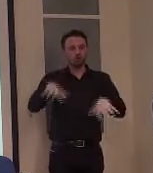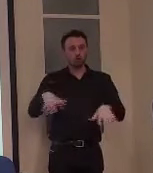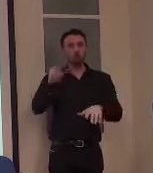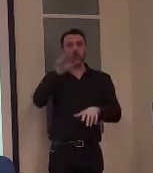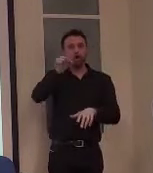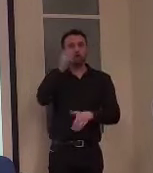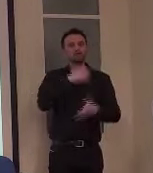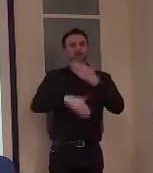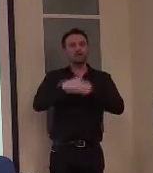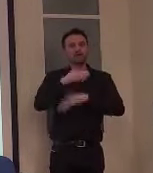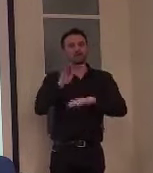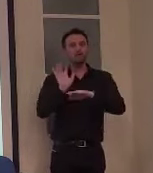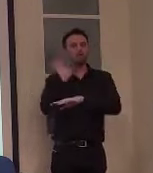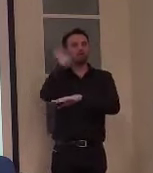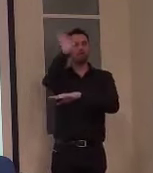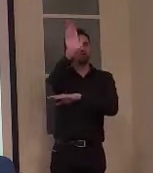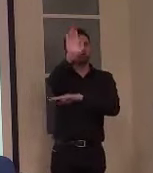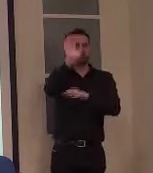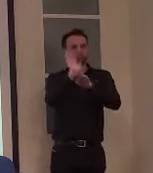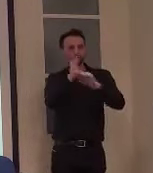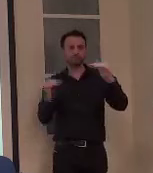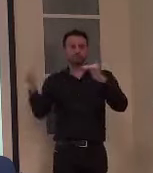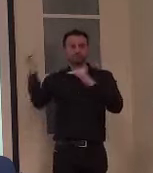discapacidad en línea